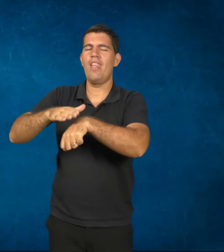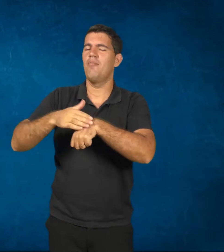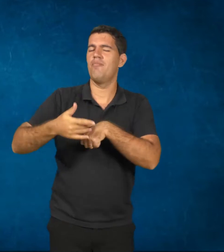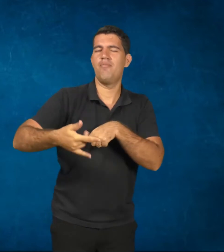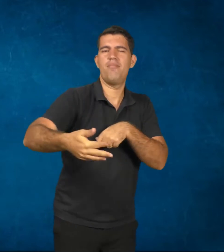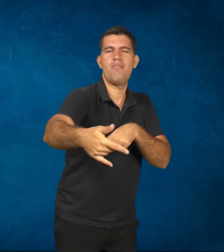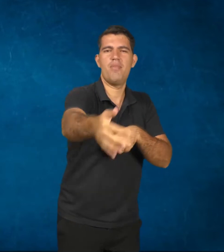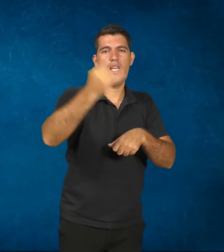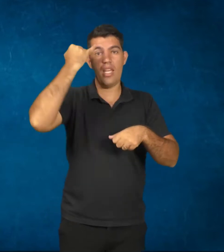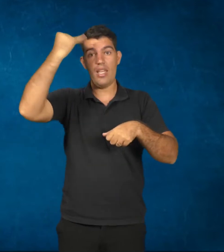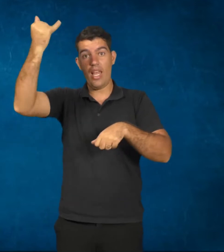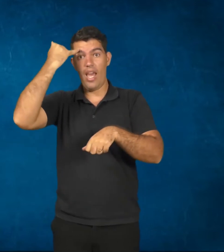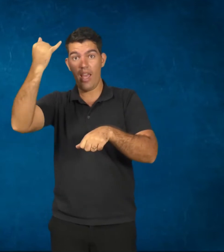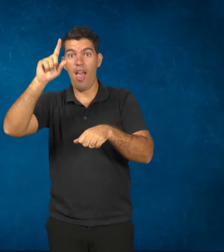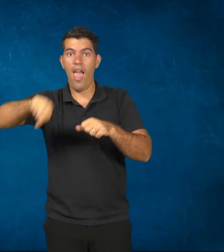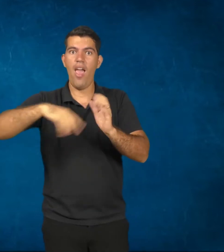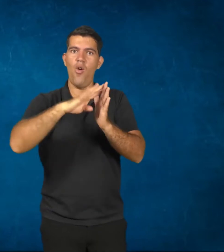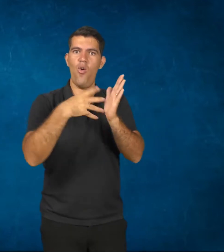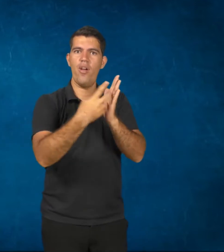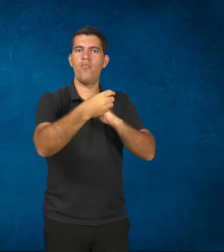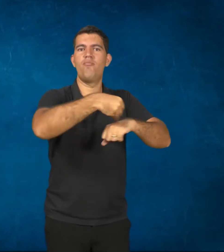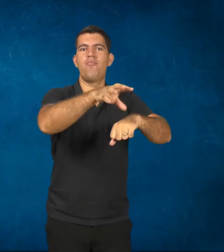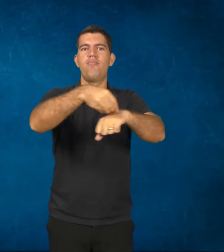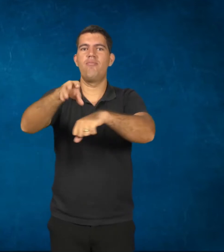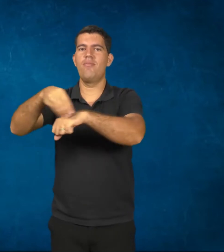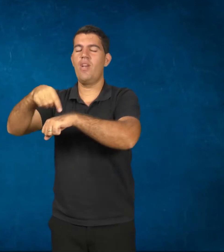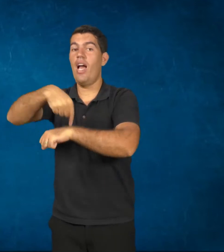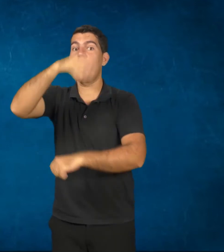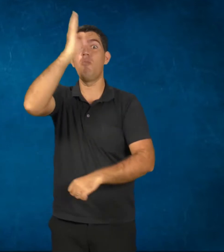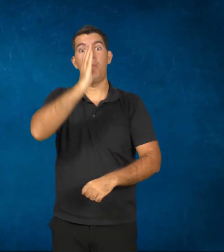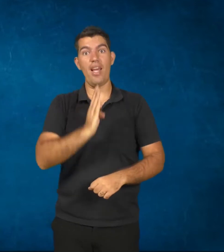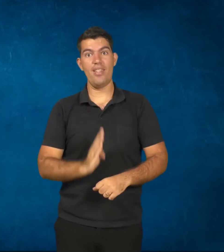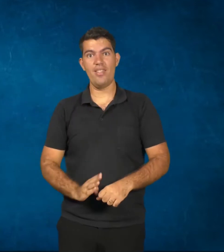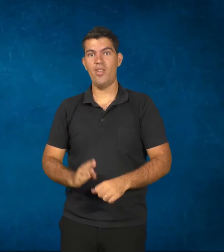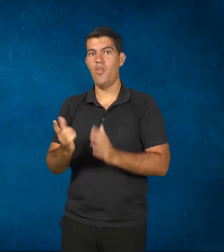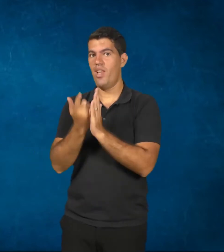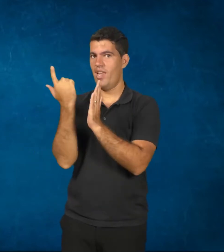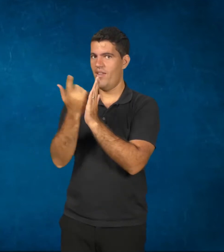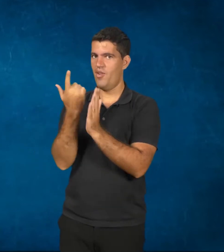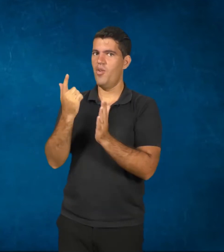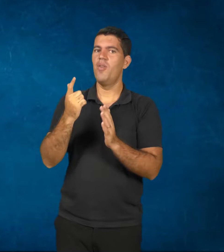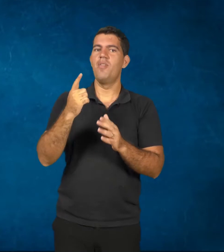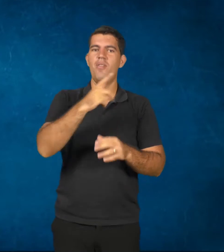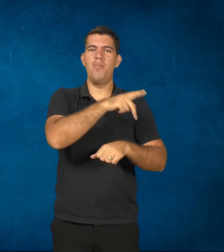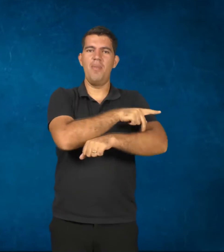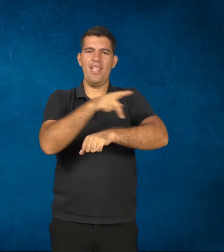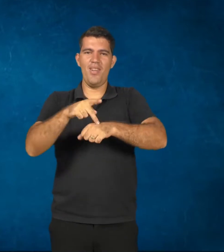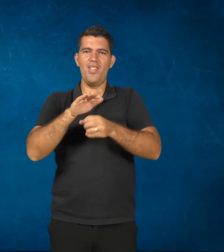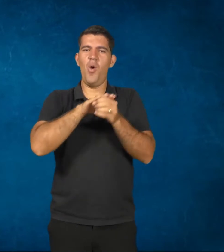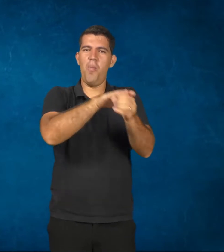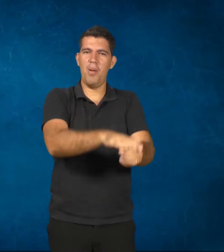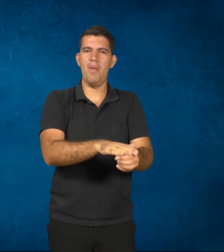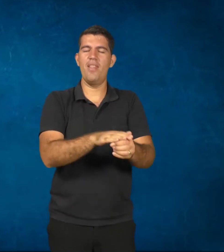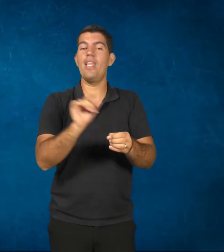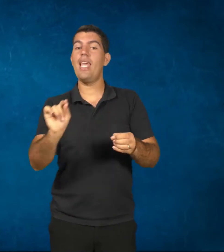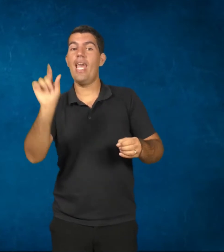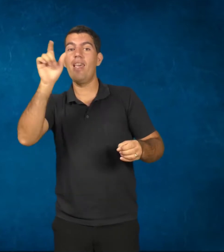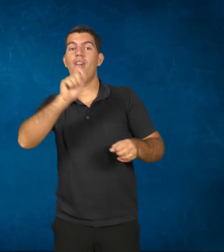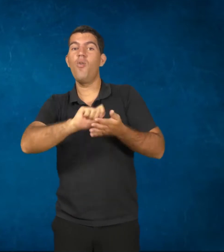ideologia através de seu currículo. No Brasil, o livro Pedagogia do Oprimido, de Paulo Freire, e a sua crítica em relação